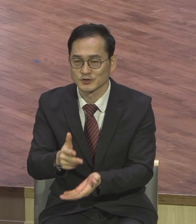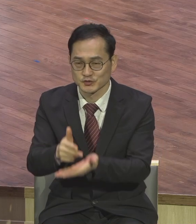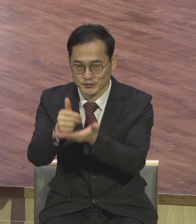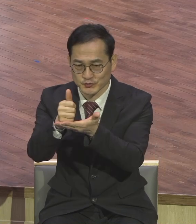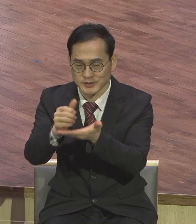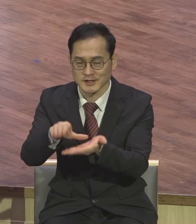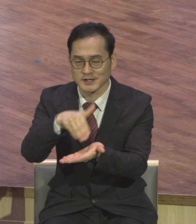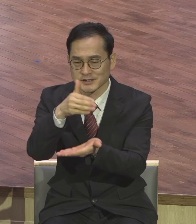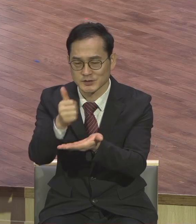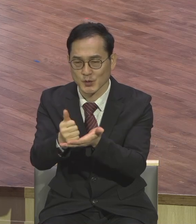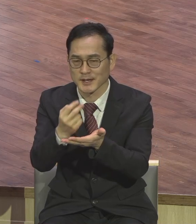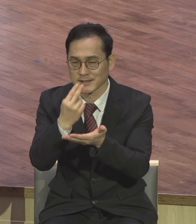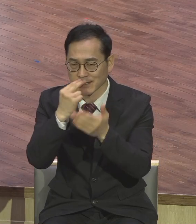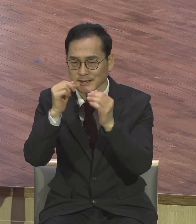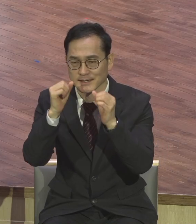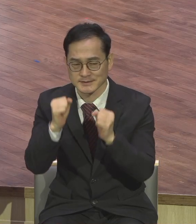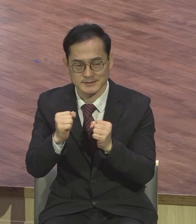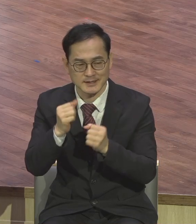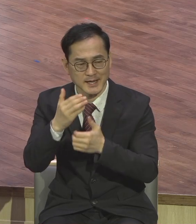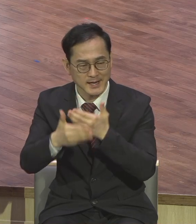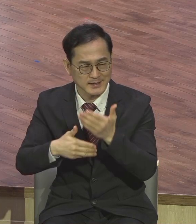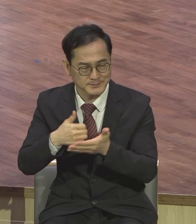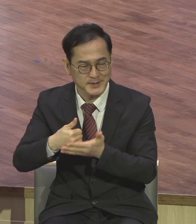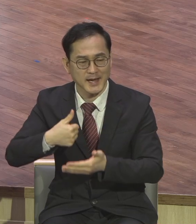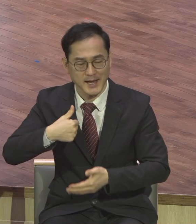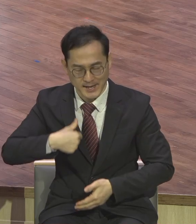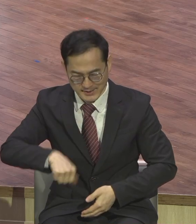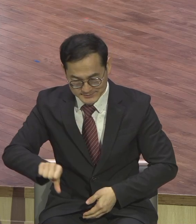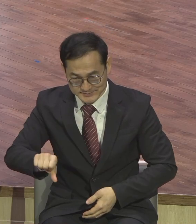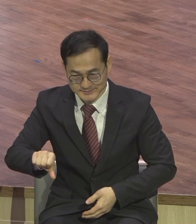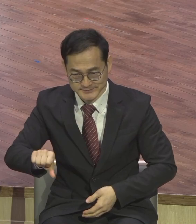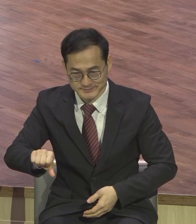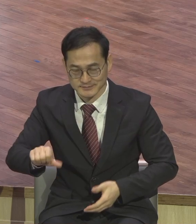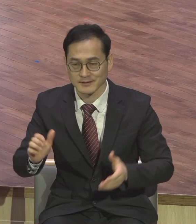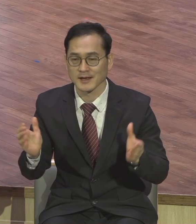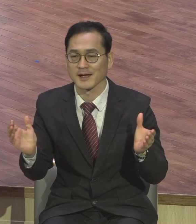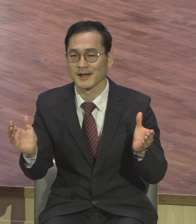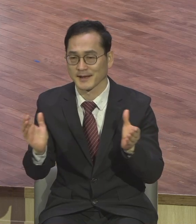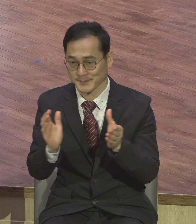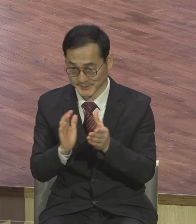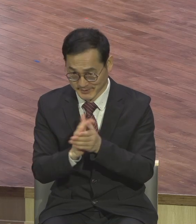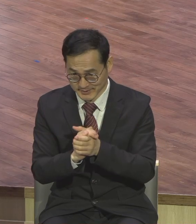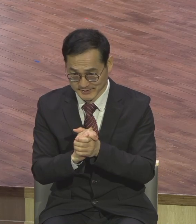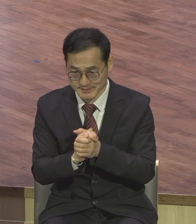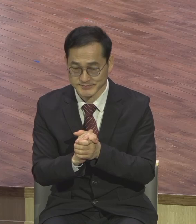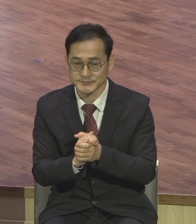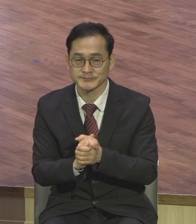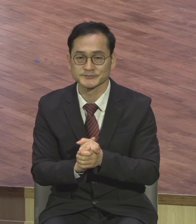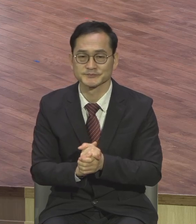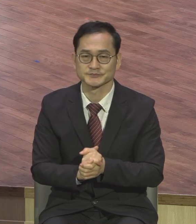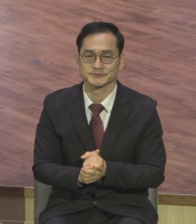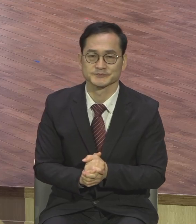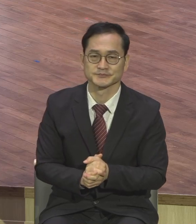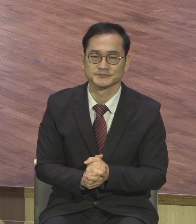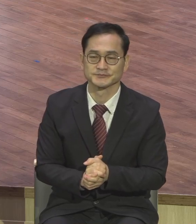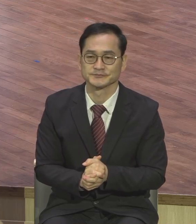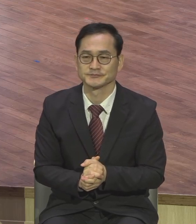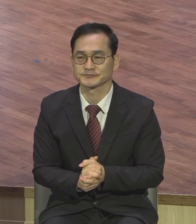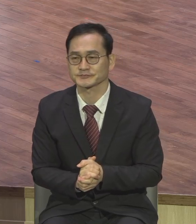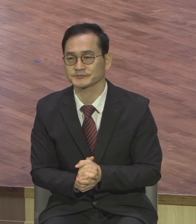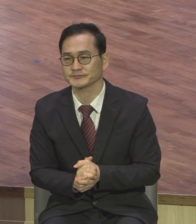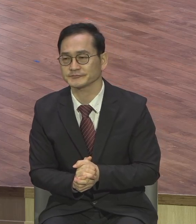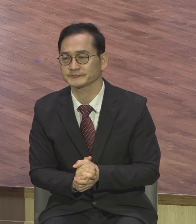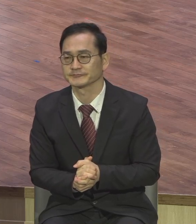주는 그리스도시요 살아계신 하나님의 아들이십니다. 아멘. 우리